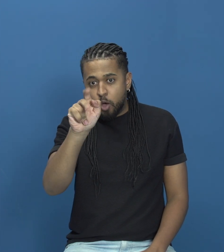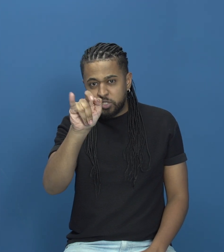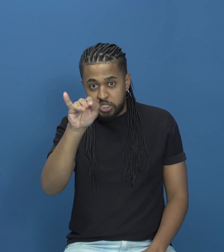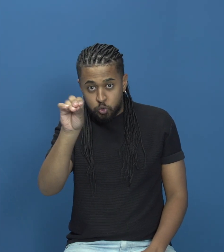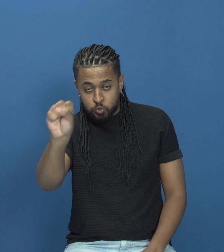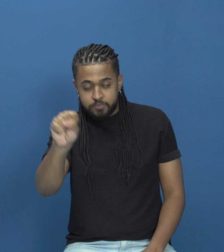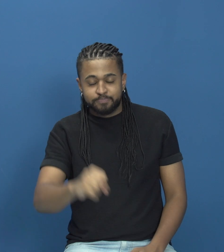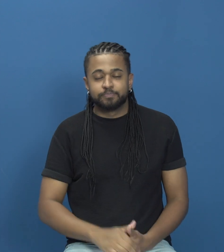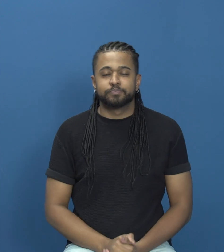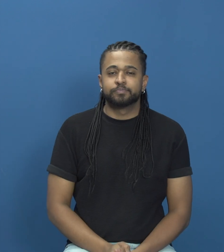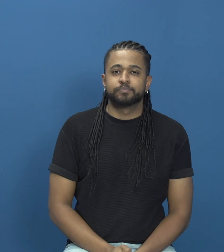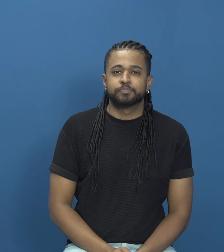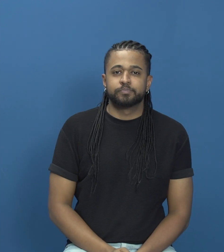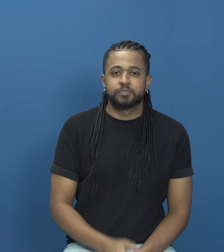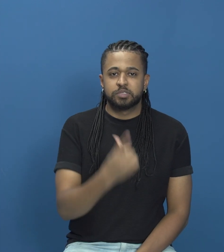portal.unila.edu.br/prae/auxílios.